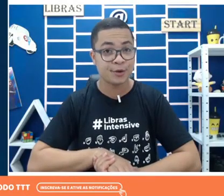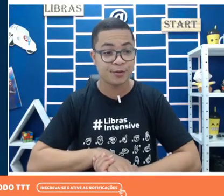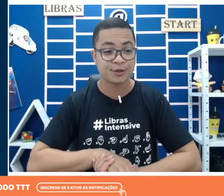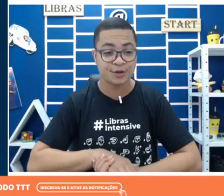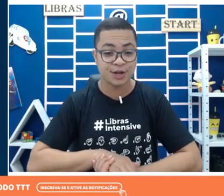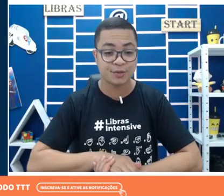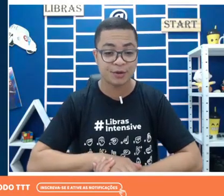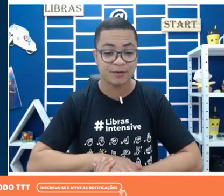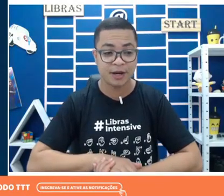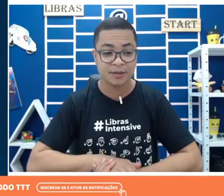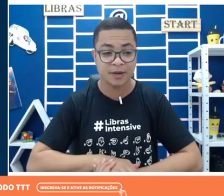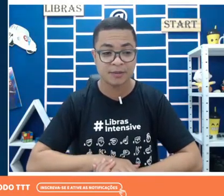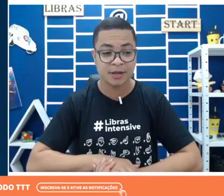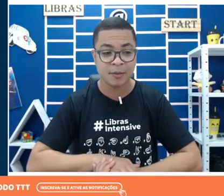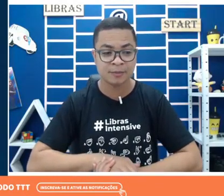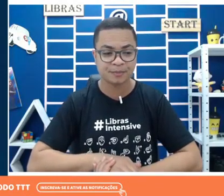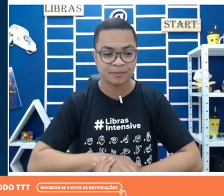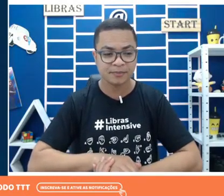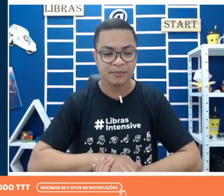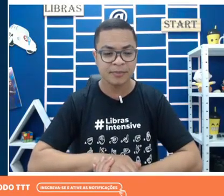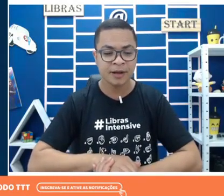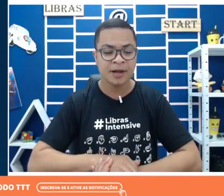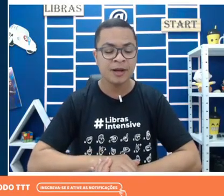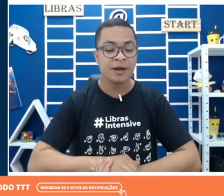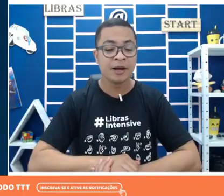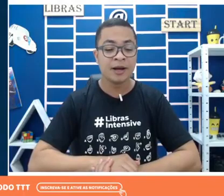Fico feliz com isso, gente, muito feliz mesmo, tá bom?